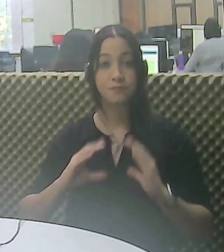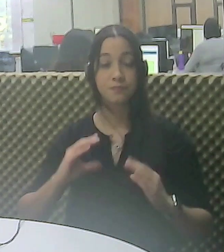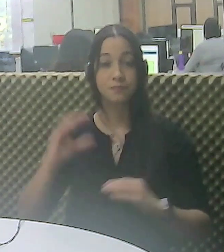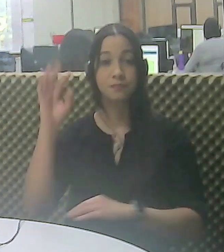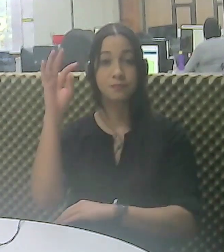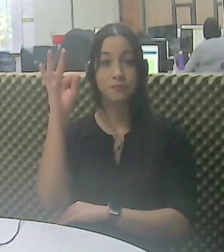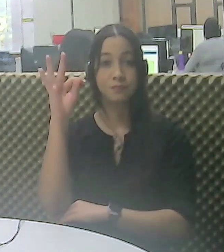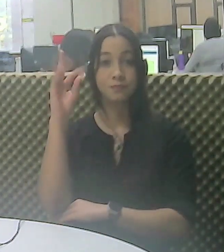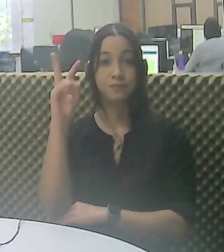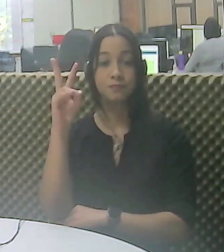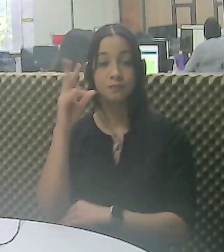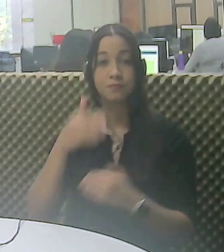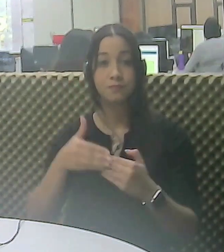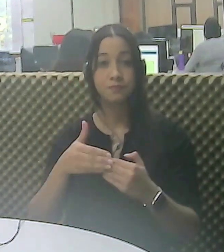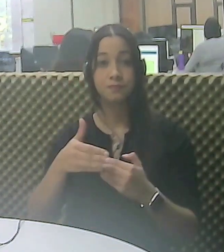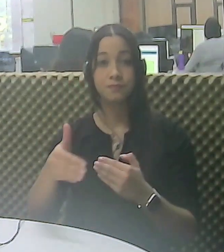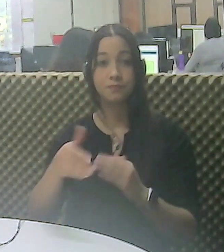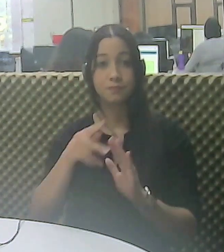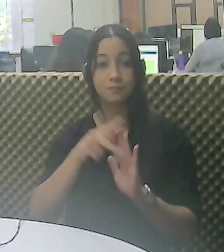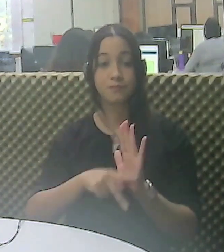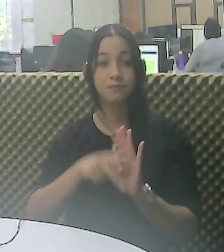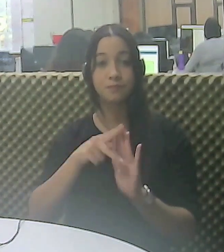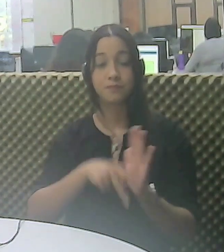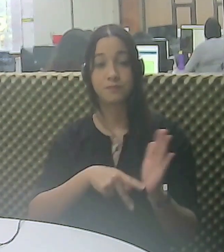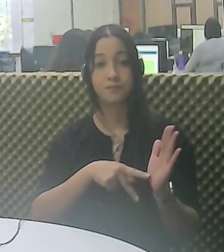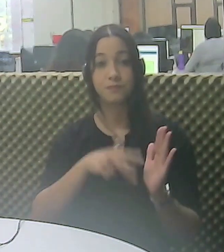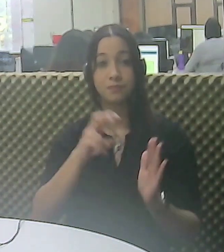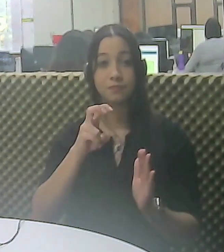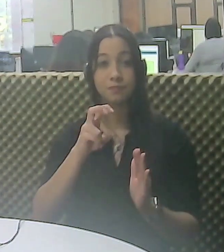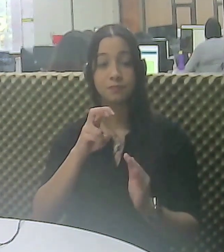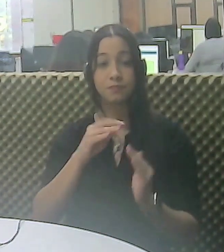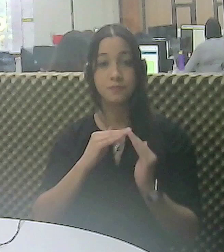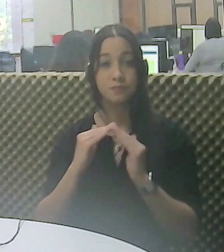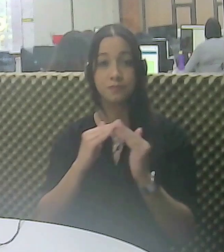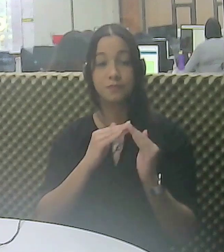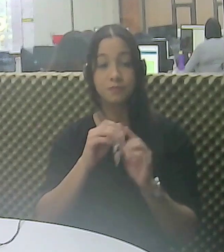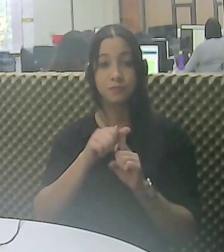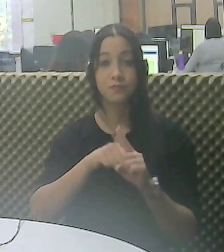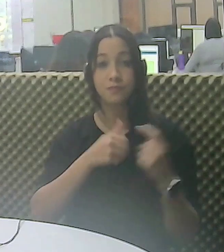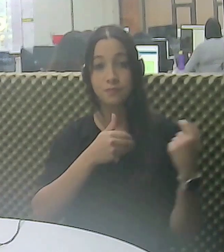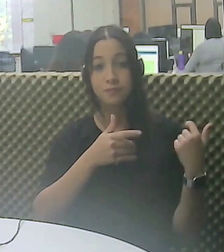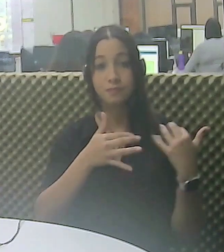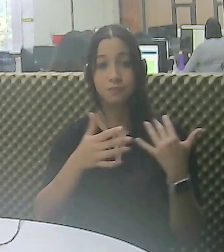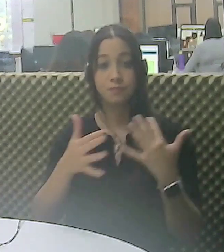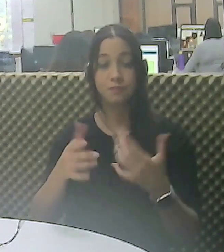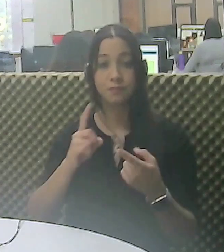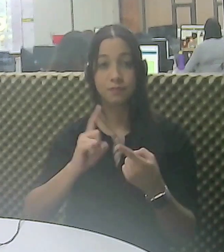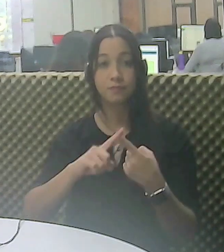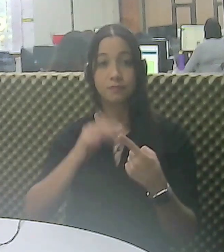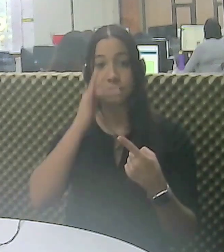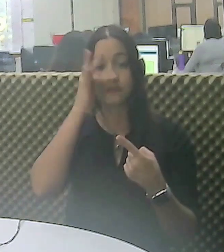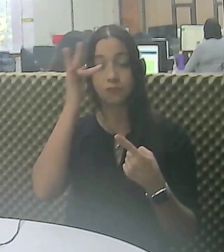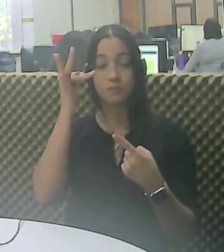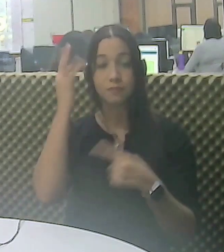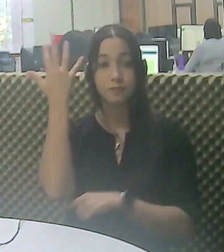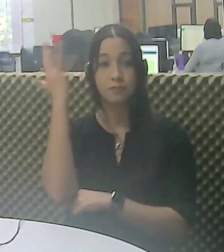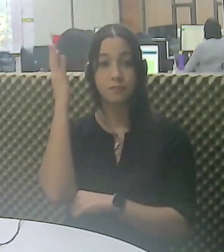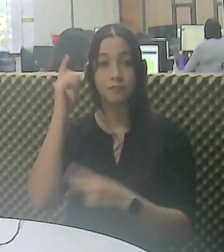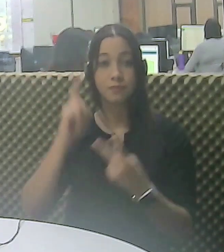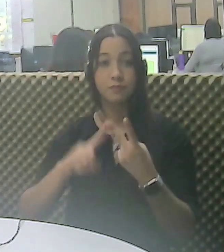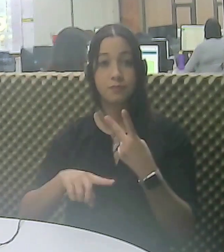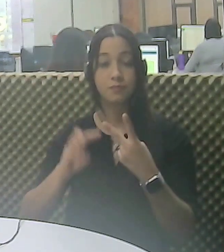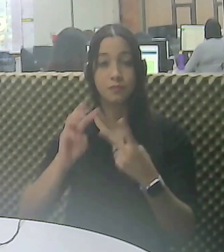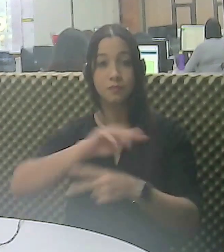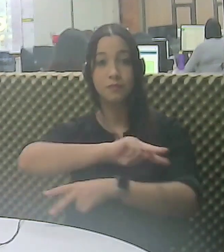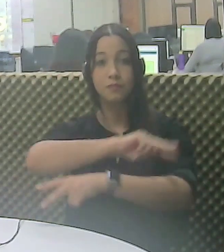Tubal Vilela, dando início à programação que percorrerá 5 bairros ao longo do mês. São eles: Jardim das Palmeiras, Monte